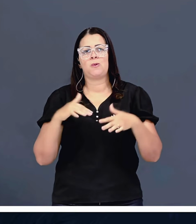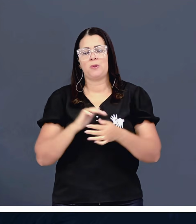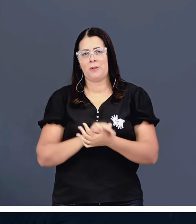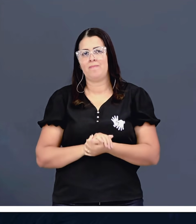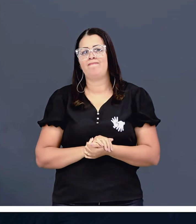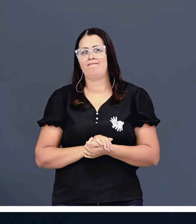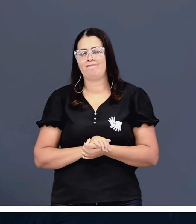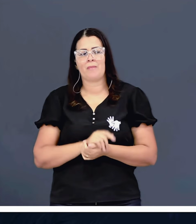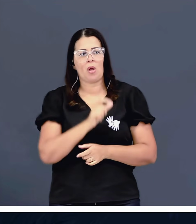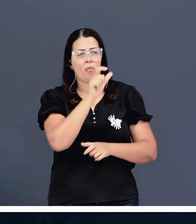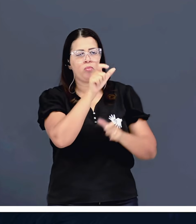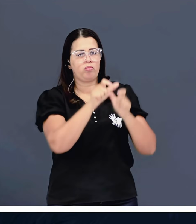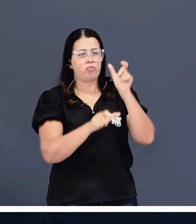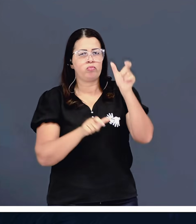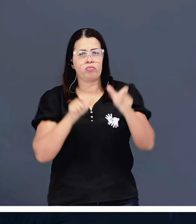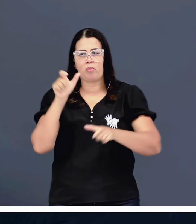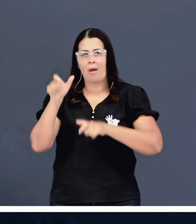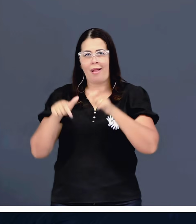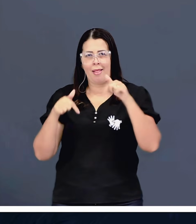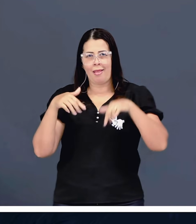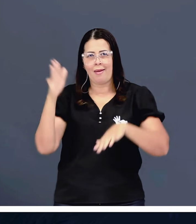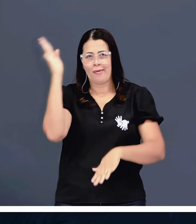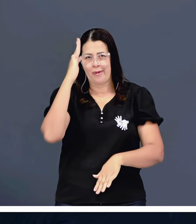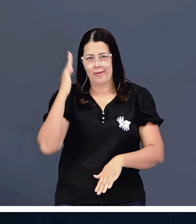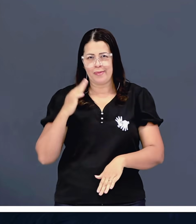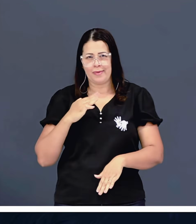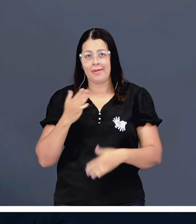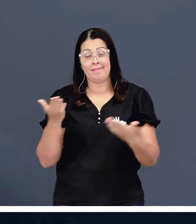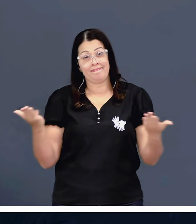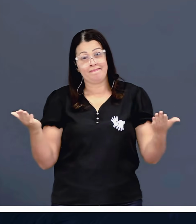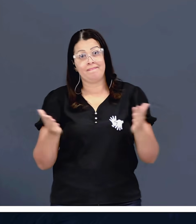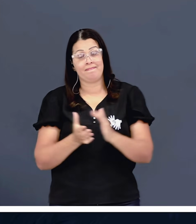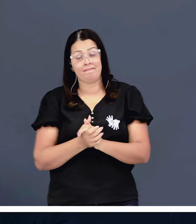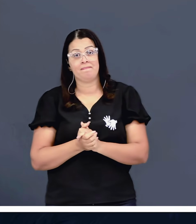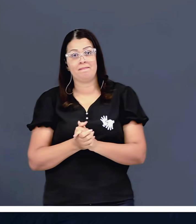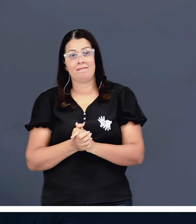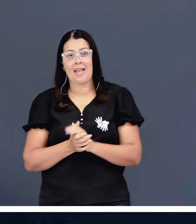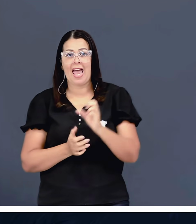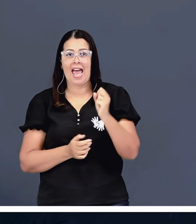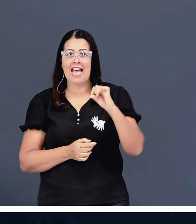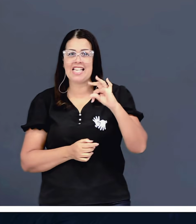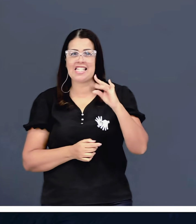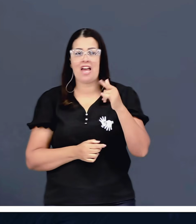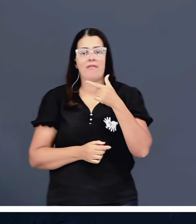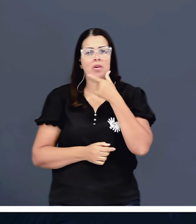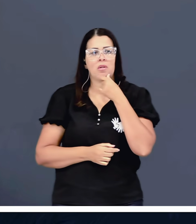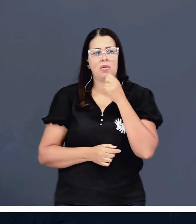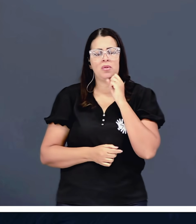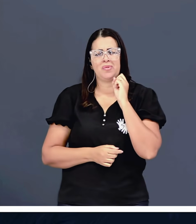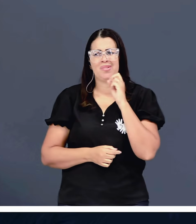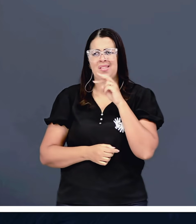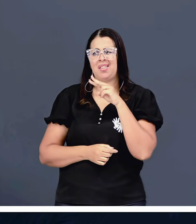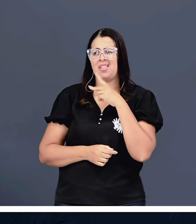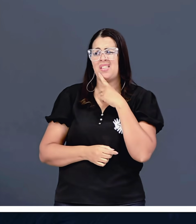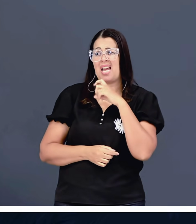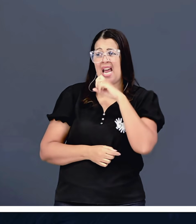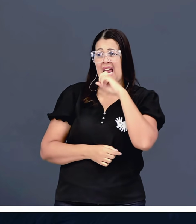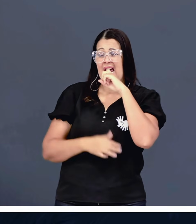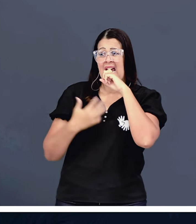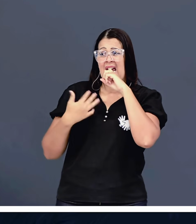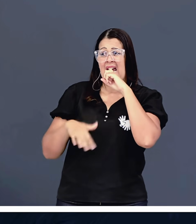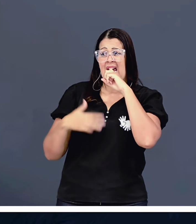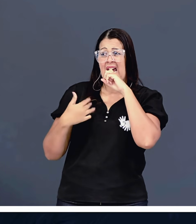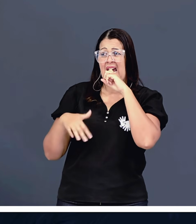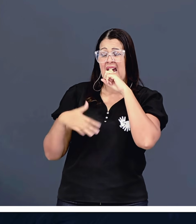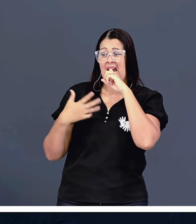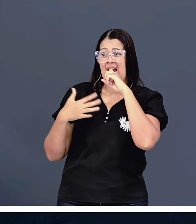Observar algumas figuras nos últimos tempos do Brasil dá nisso, né? Aí Asaf diz, olha, eu fiquei com essa inveja até